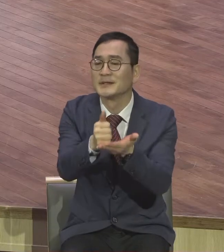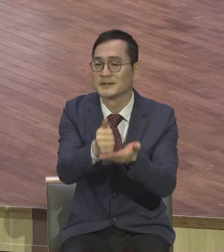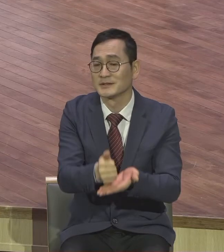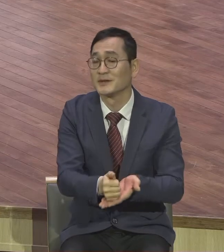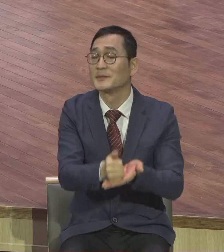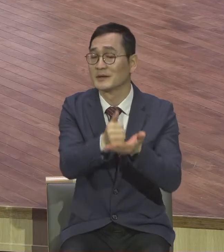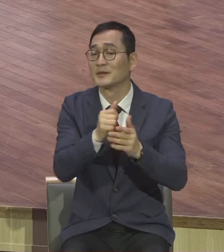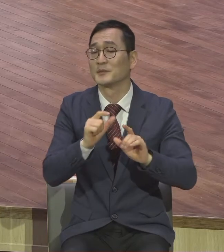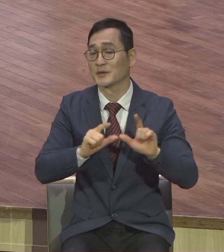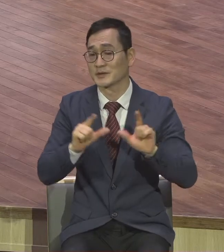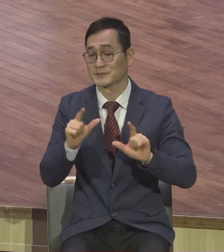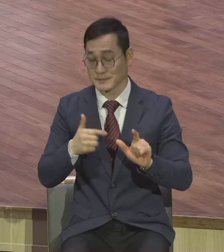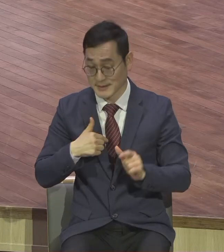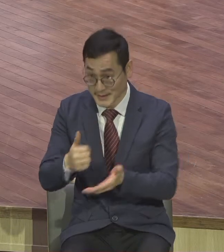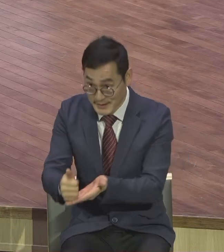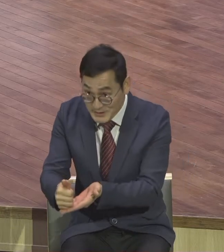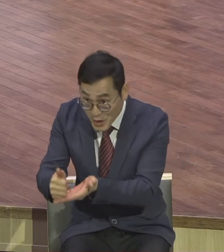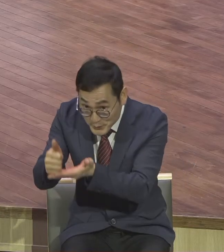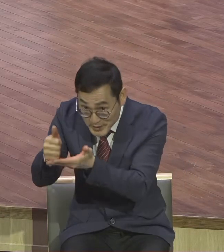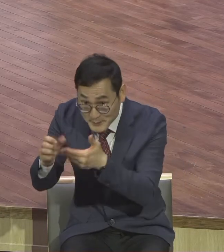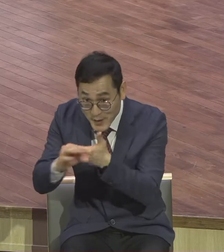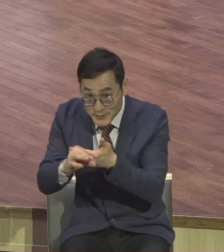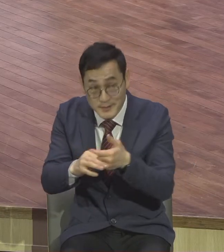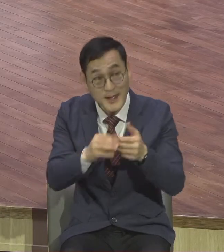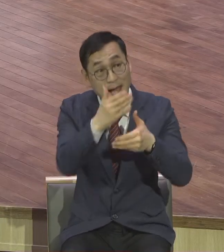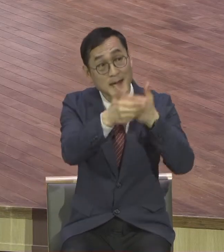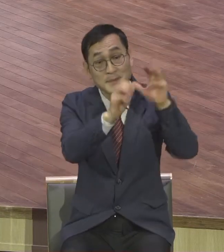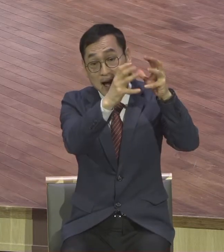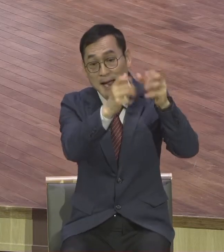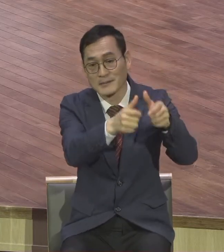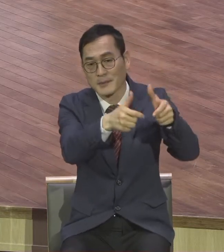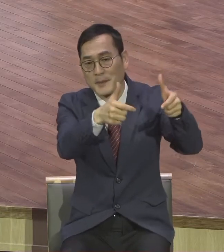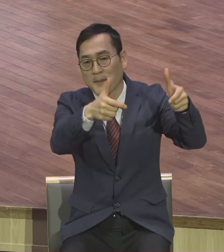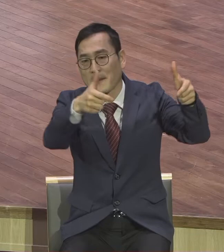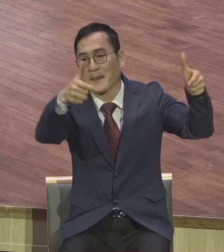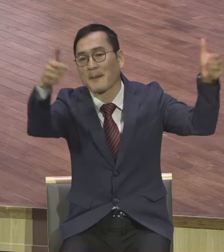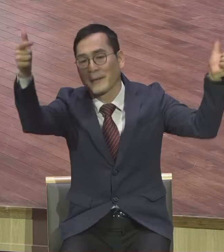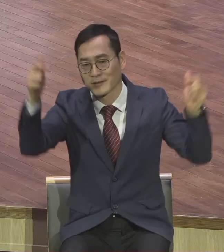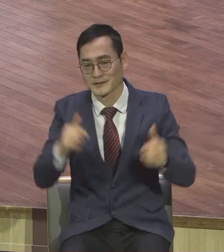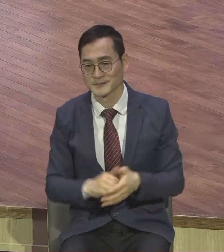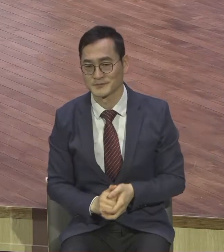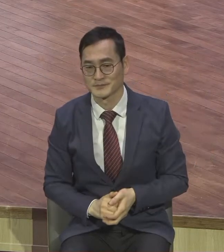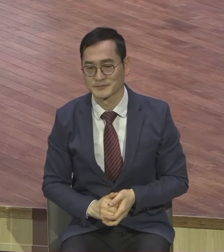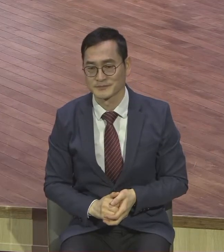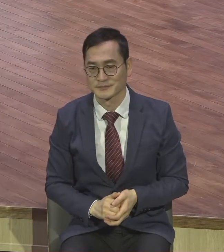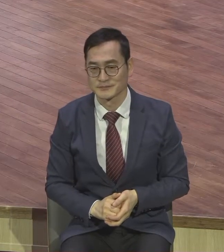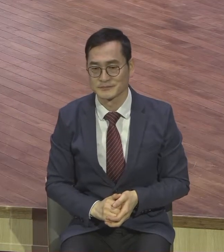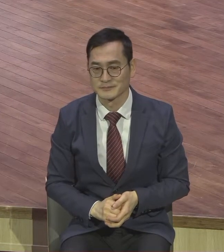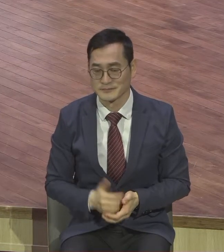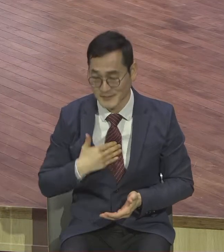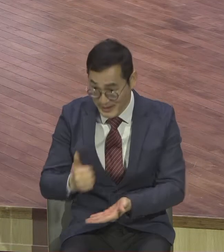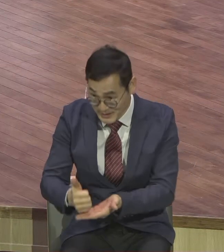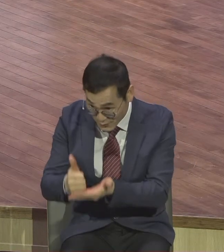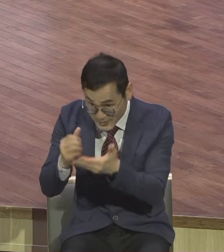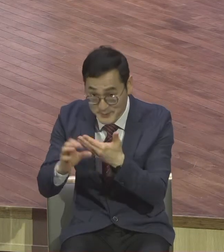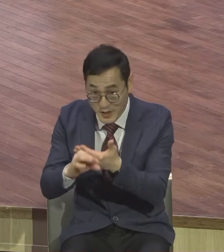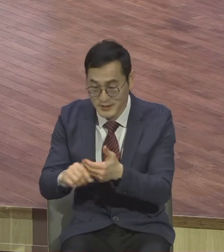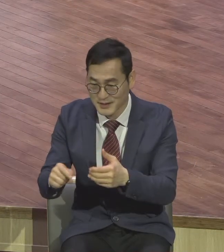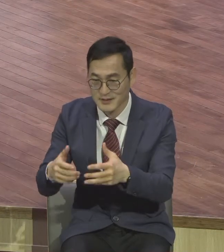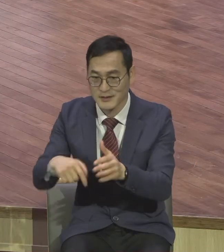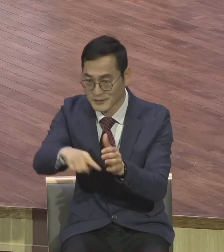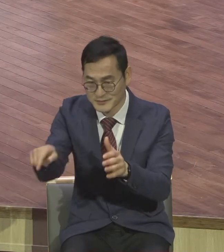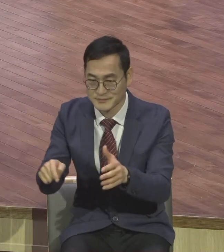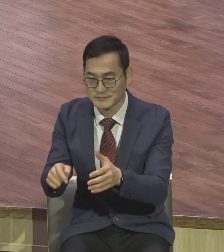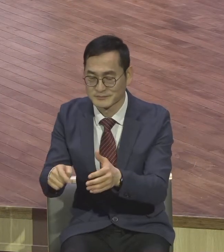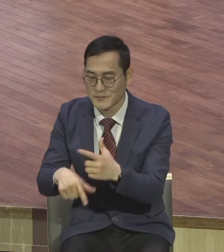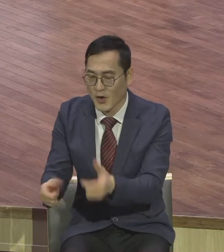내가 섬겨야 하나님의 나라가 확장이 돼요 내가 섬겨야 기관이 부흥돼요 내가 섬겨야